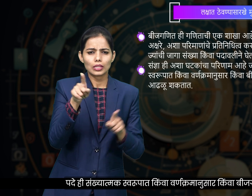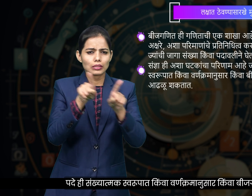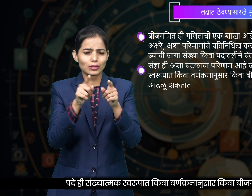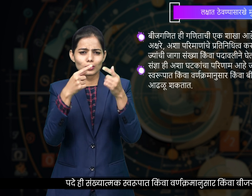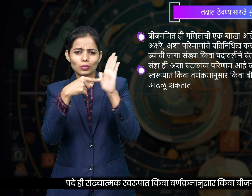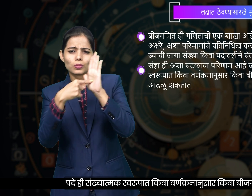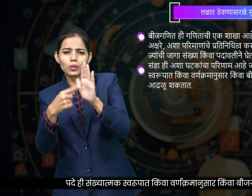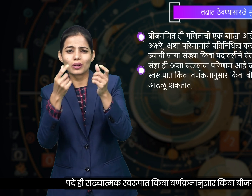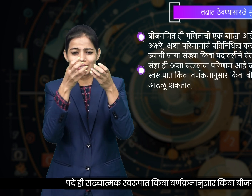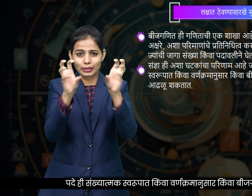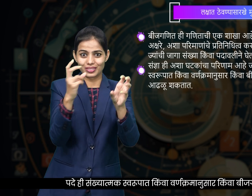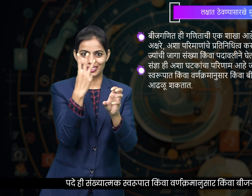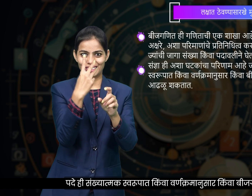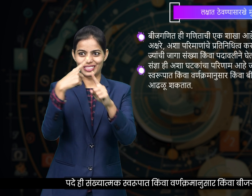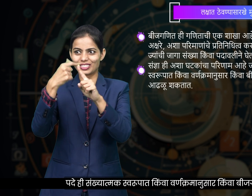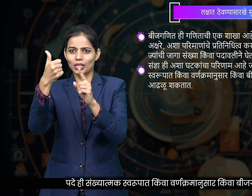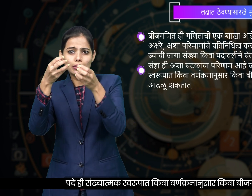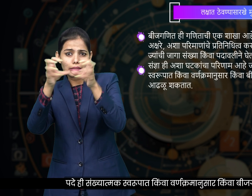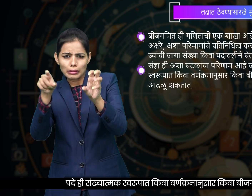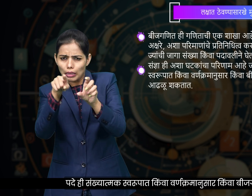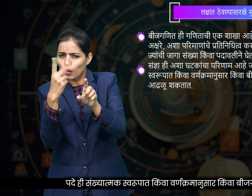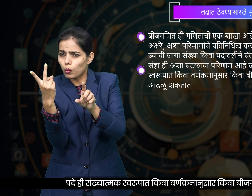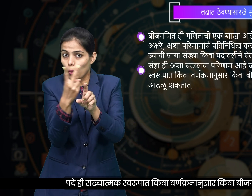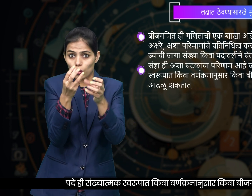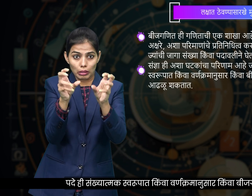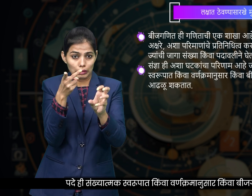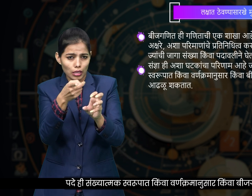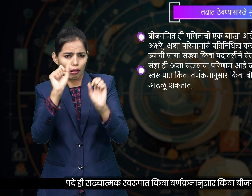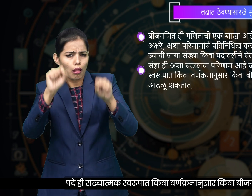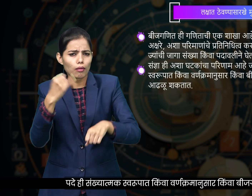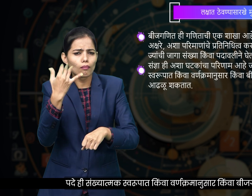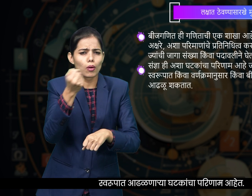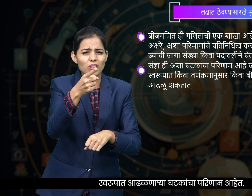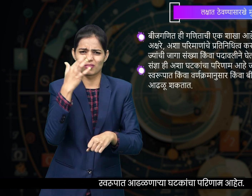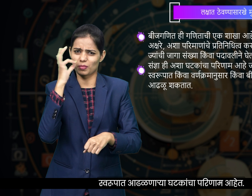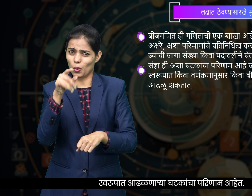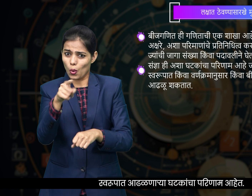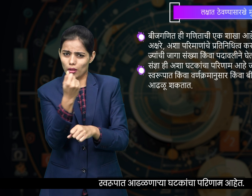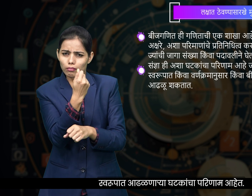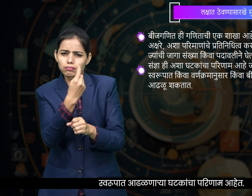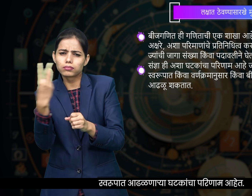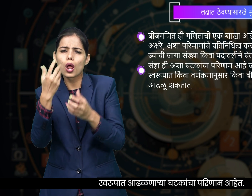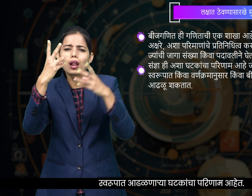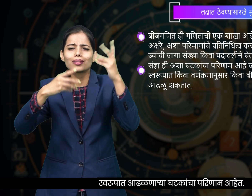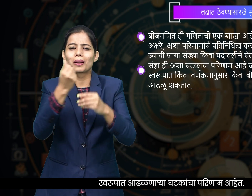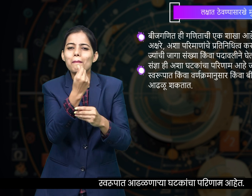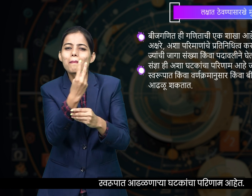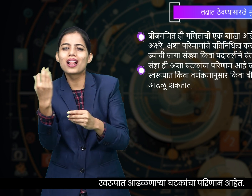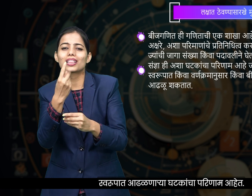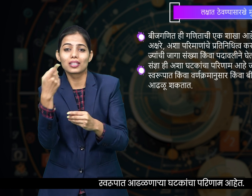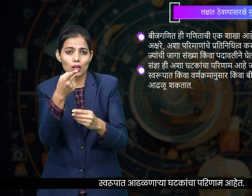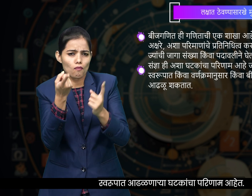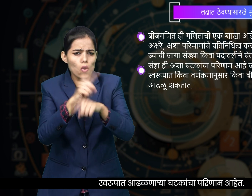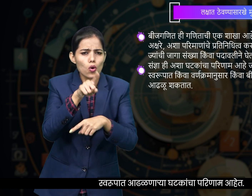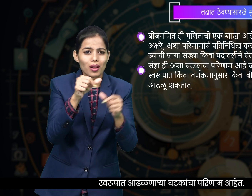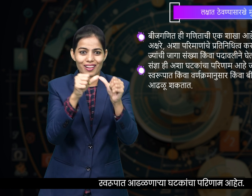पदे ही संख्यात्मक स्वरूपात किंवा वर्णक्रमानुसार किंवा बीजगणितीय स्वरूपात आढळणाऱ्या घटकांचा परिणाम